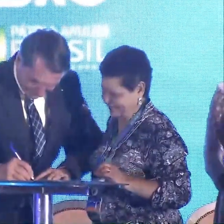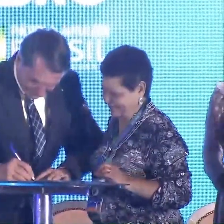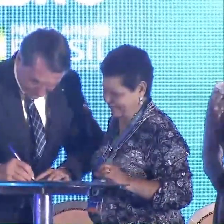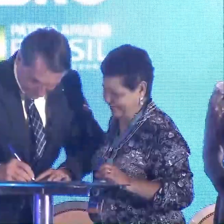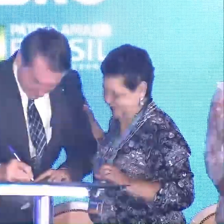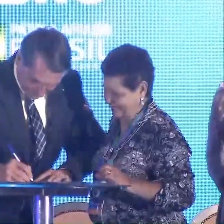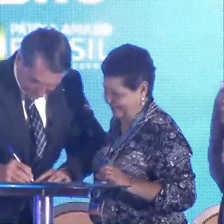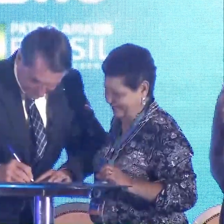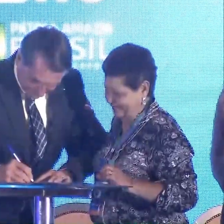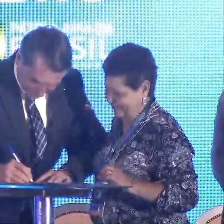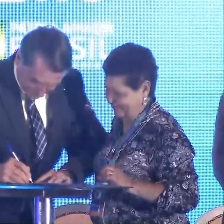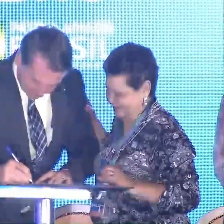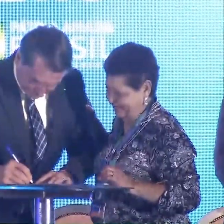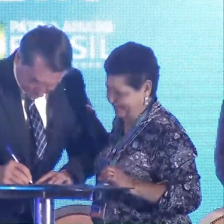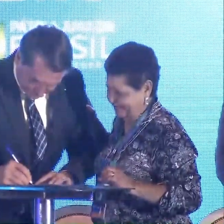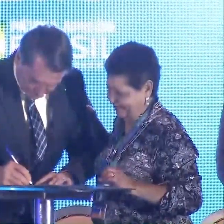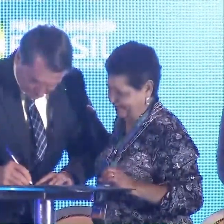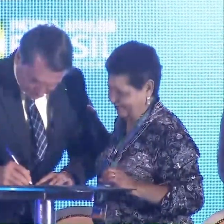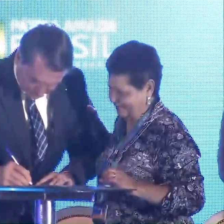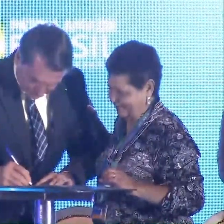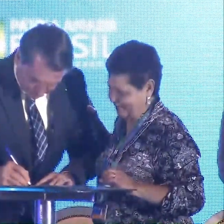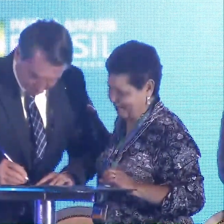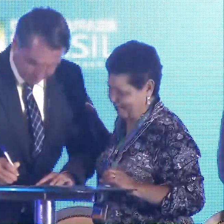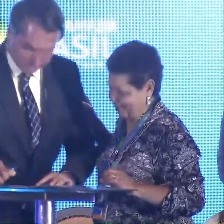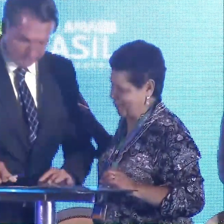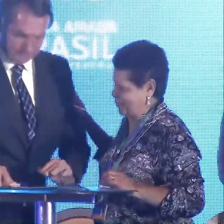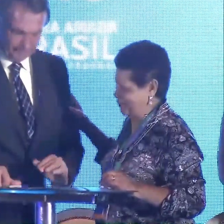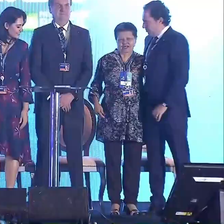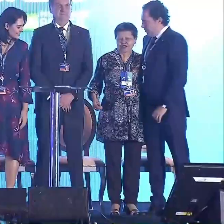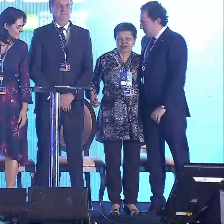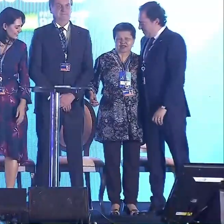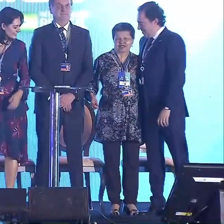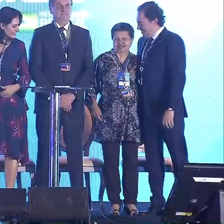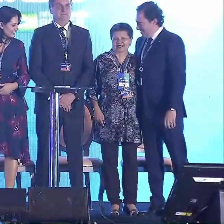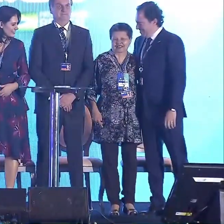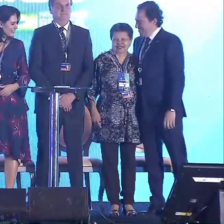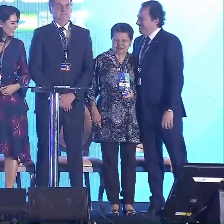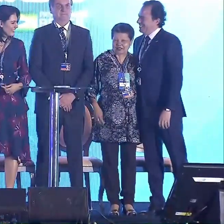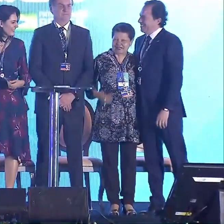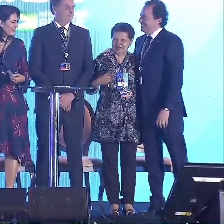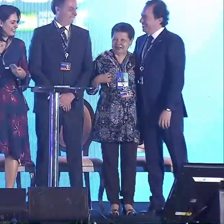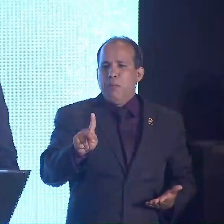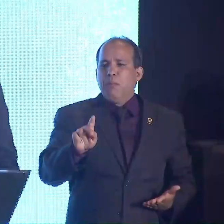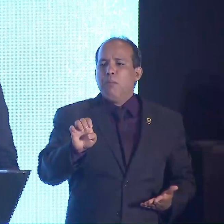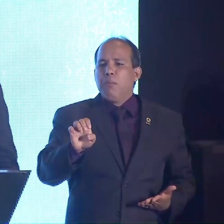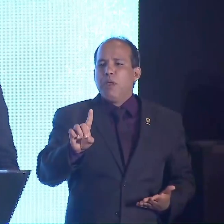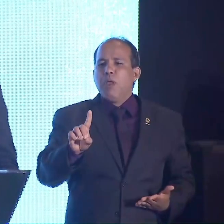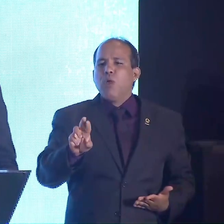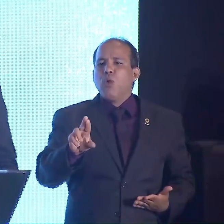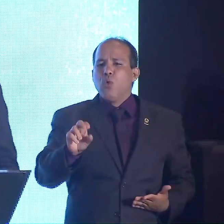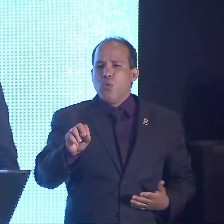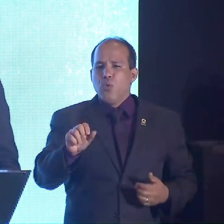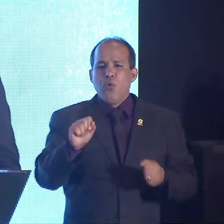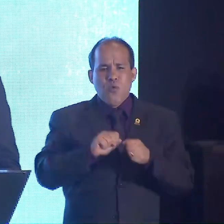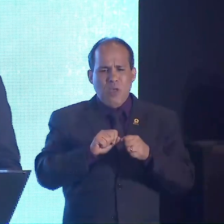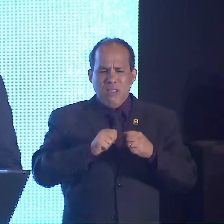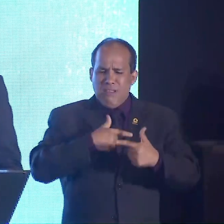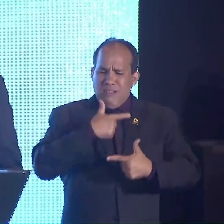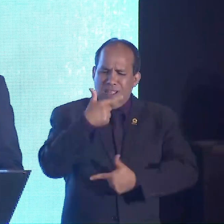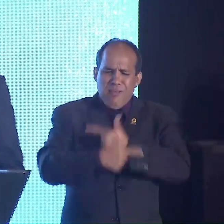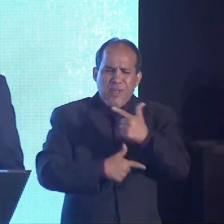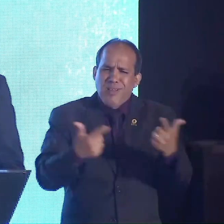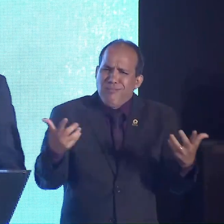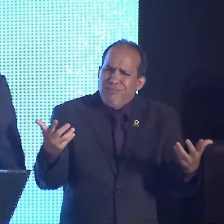presidente Jair Bolsonaro destacou o trabalho realizado pela diretoria do banco. É um trabalho excepcional,